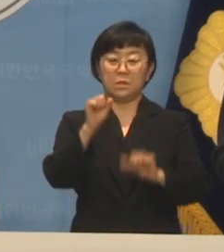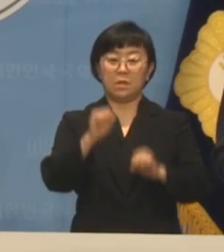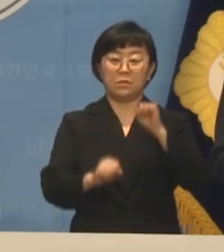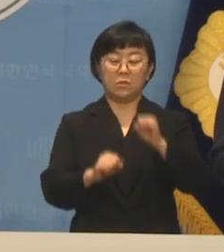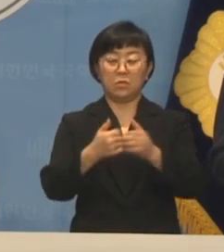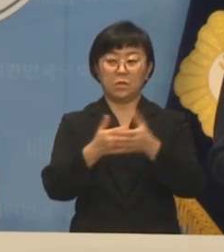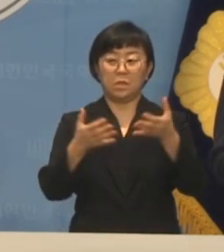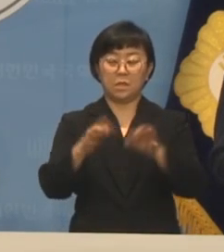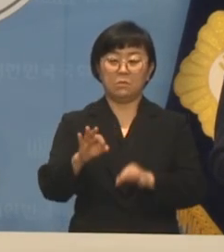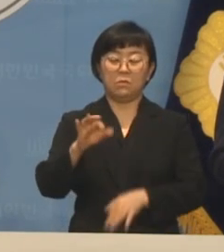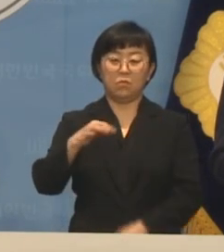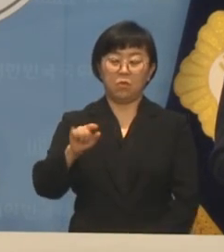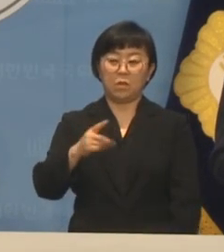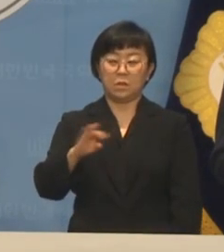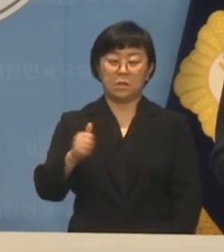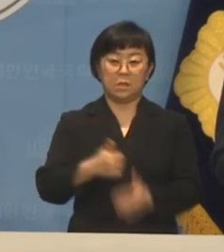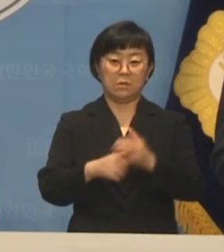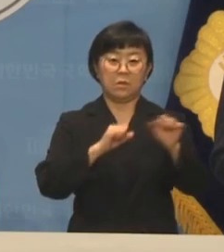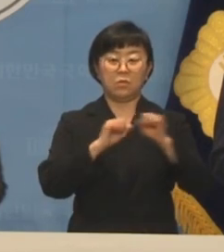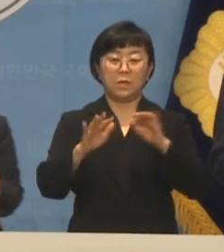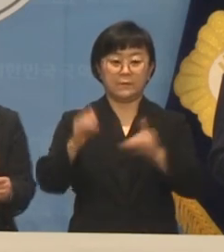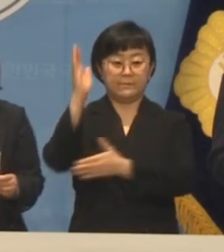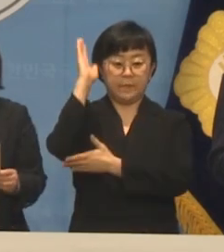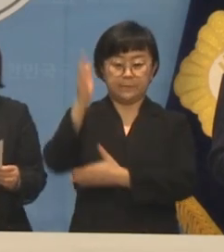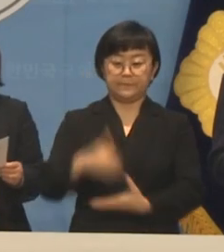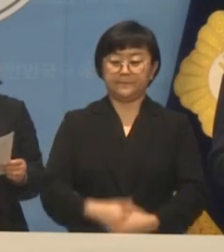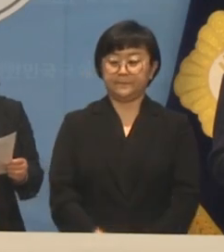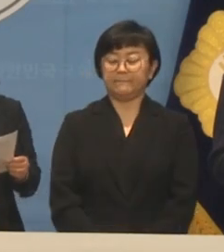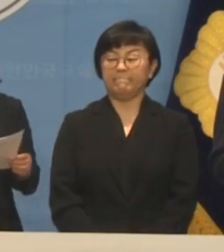김원일 활동가님께서 발언해 주시겠습니다.